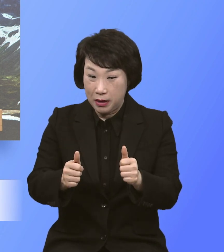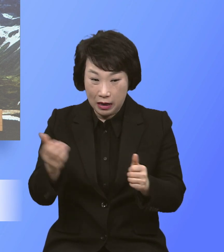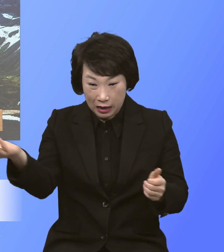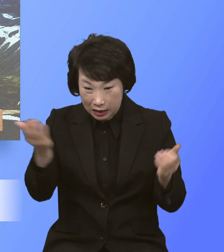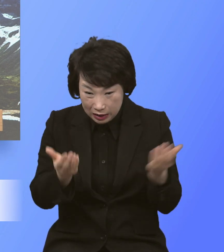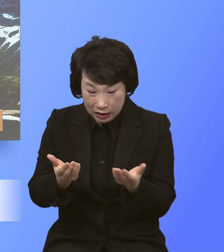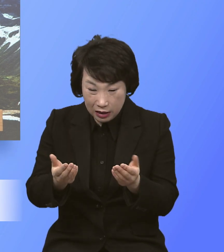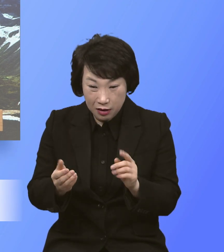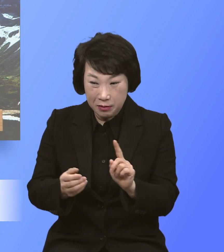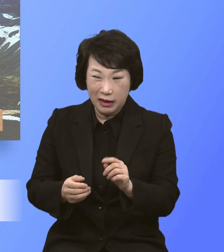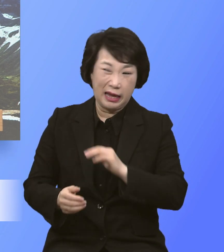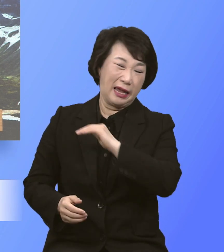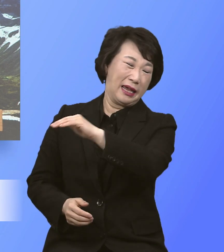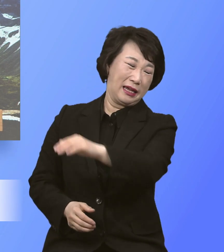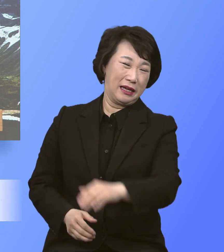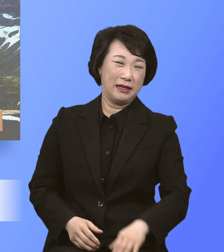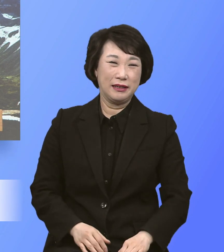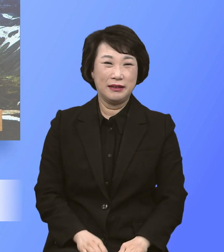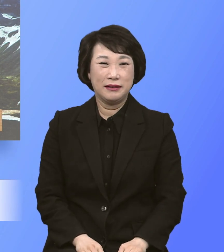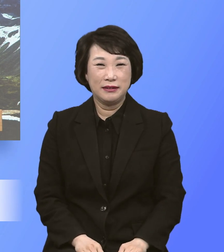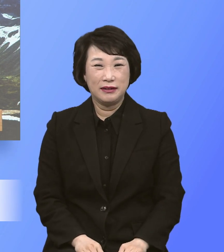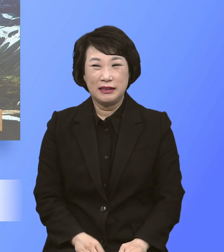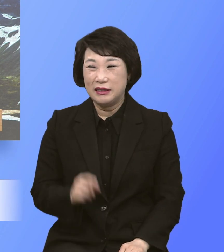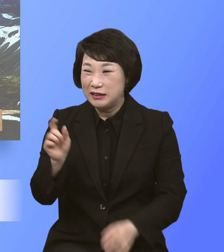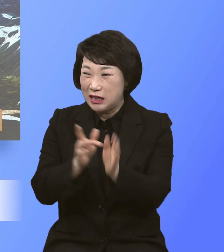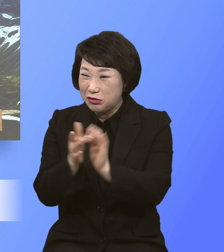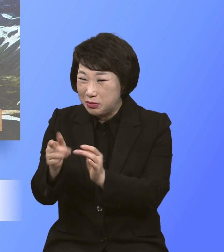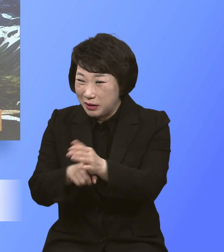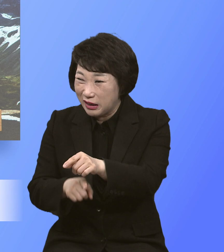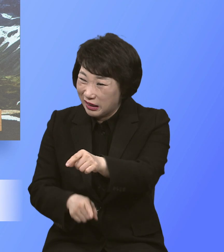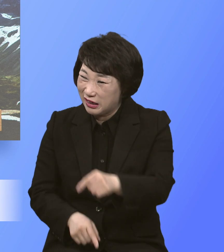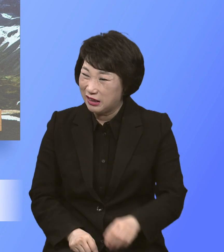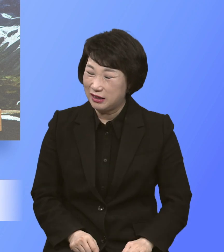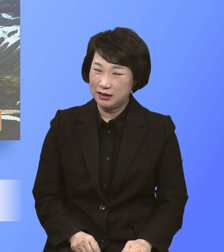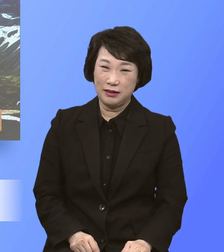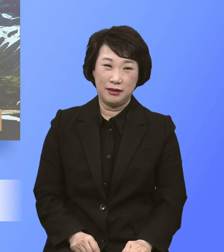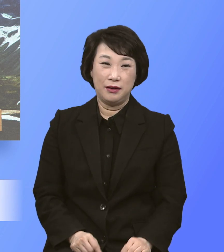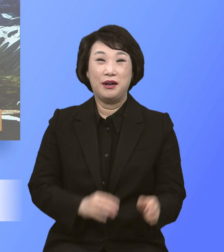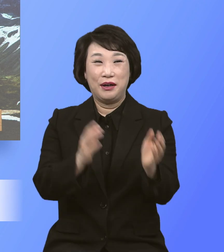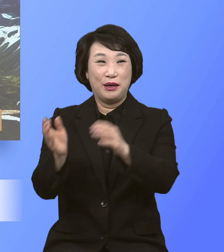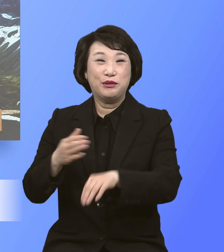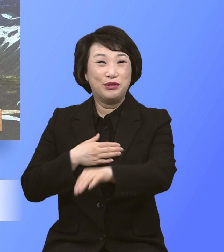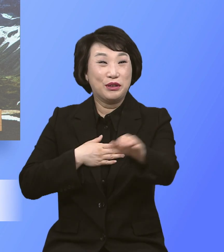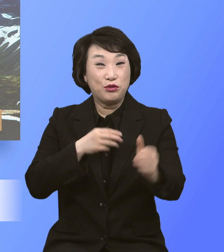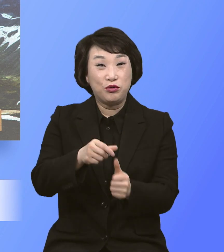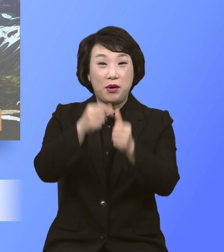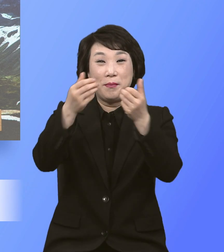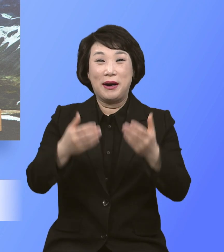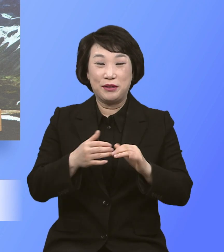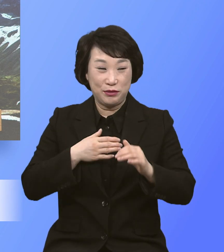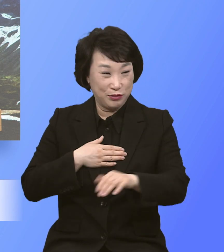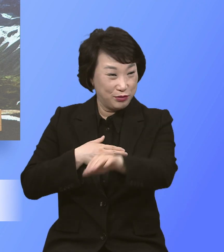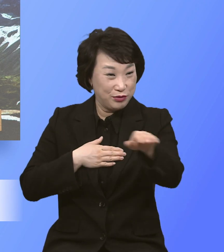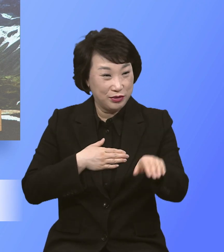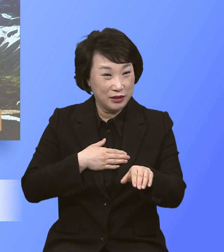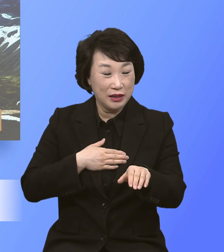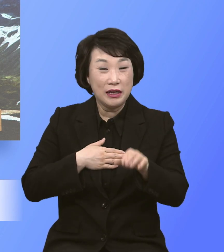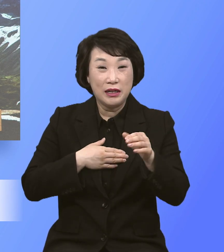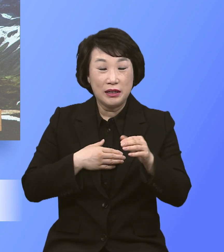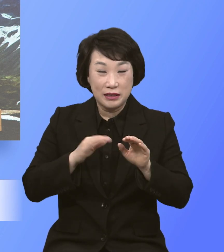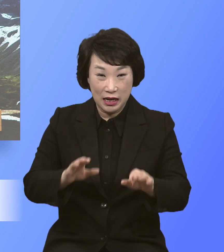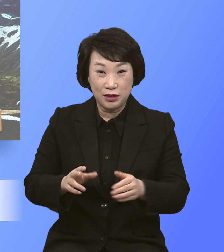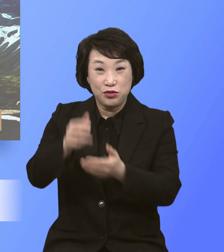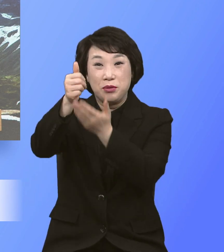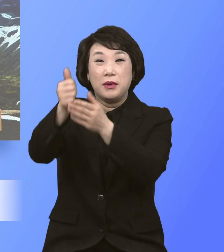때 얼음 택동들이 그걸 예수라고 믿어. 우리 구원받은 사람은 주님이 나 죽어서